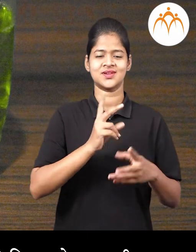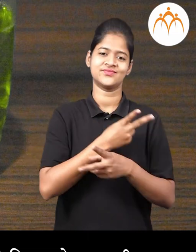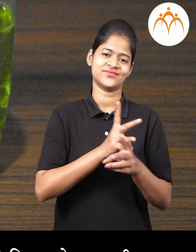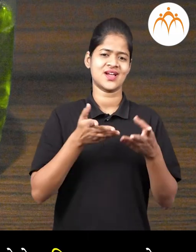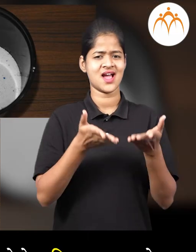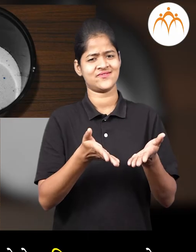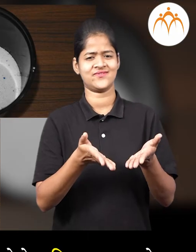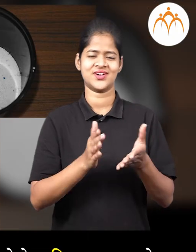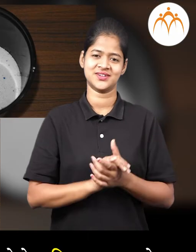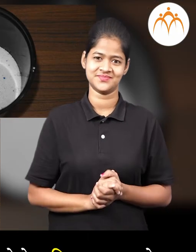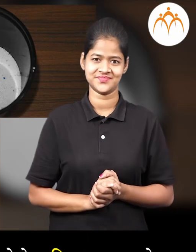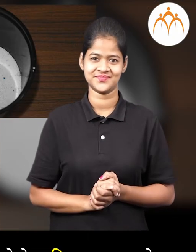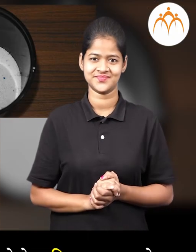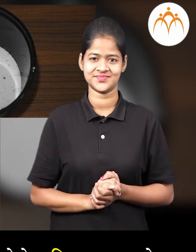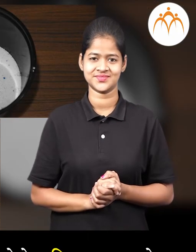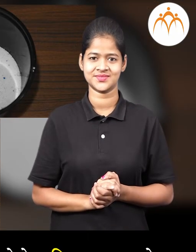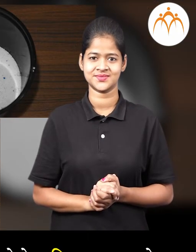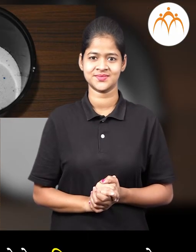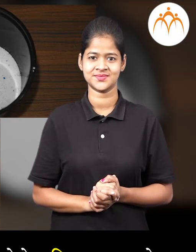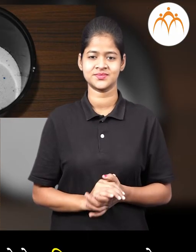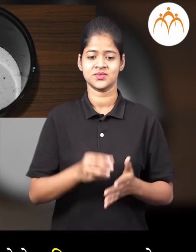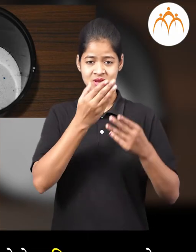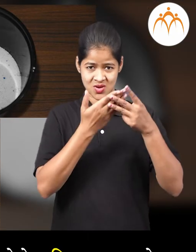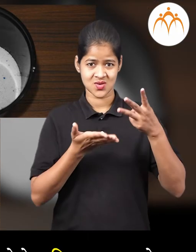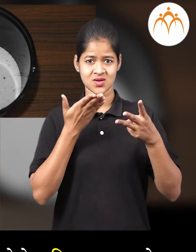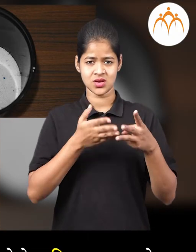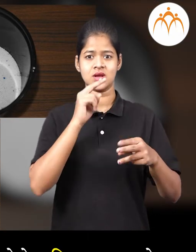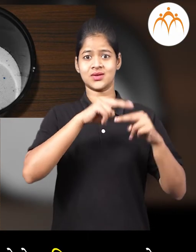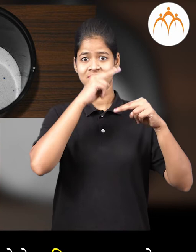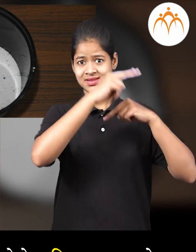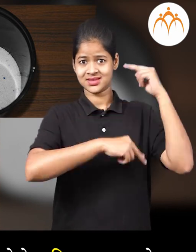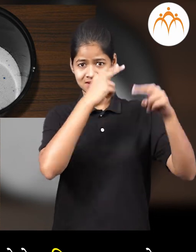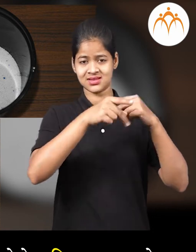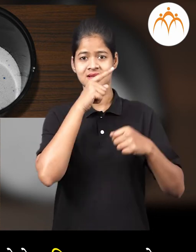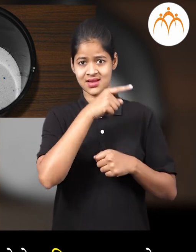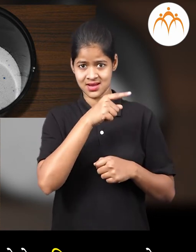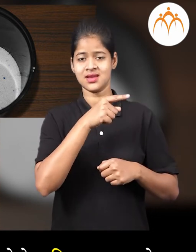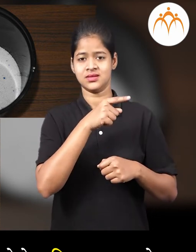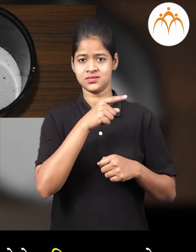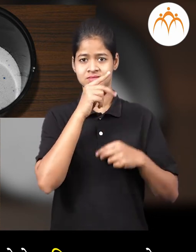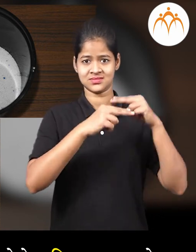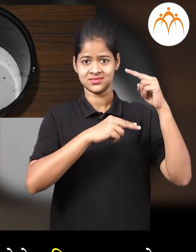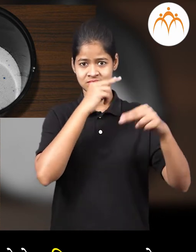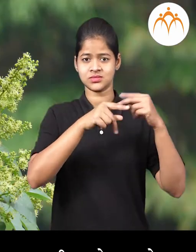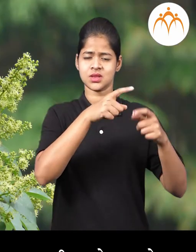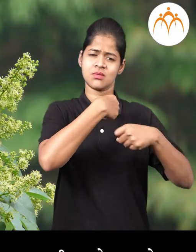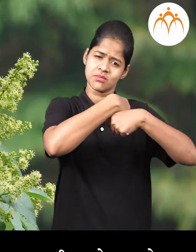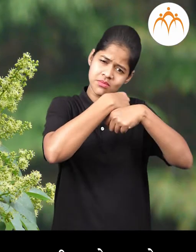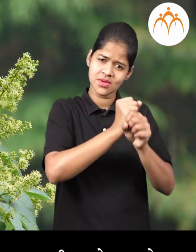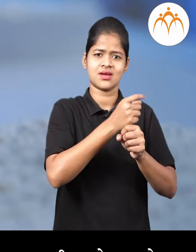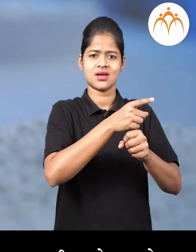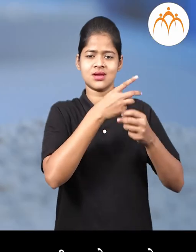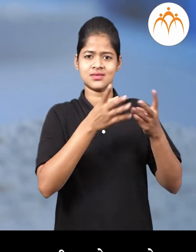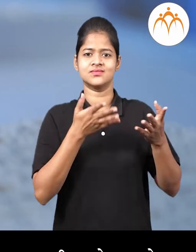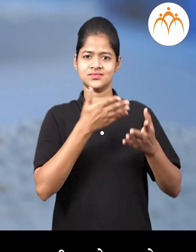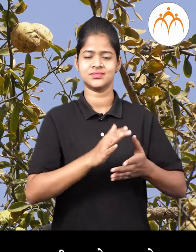हे सर्व घटक कारखान्याद मुद्दाम तयार केलिले कुरुत्रीम घटक आहे रिठा,